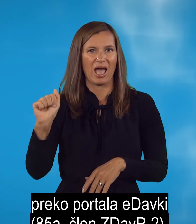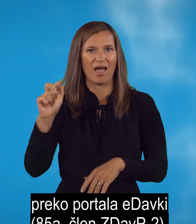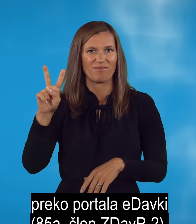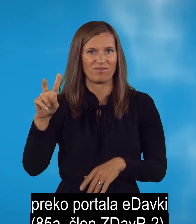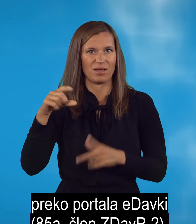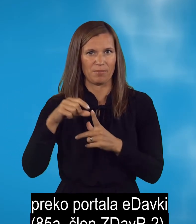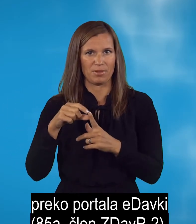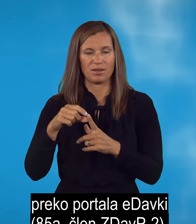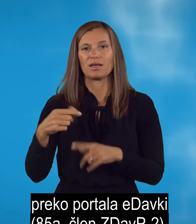ZDAVP 2.